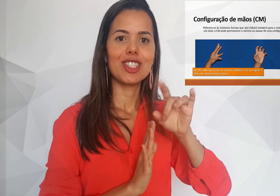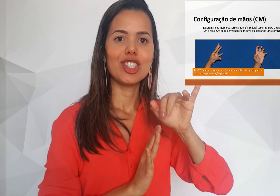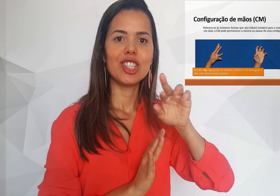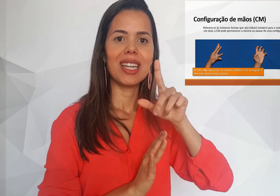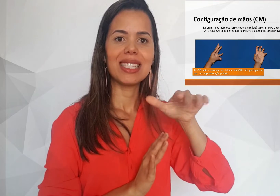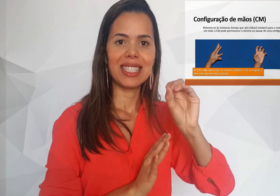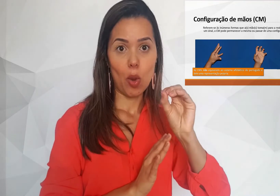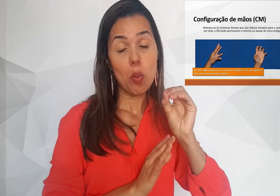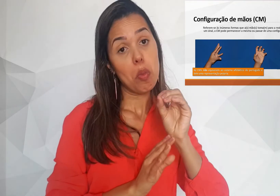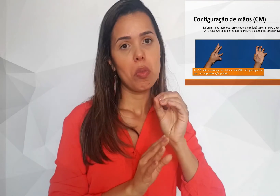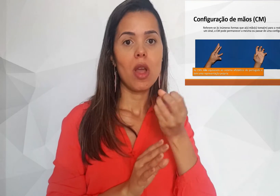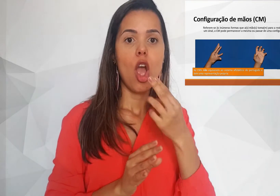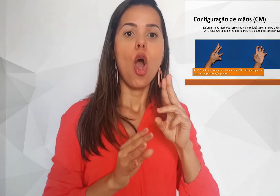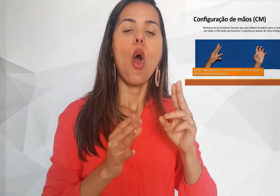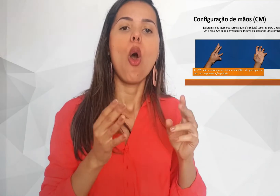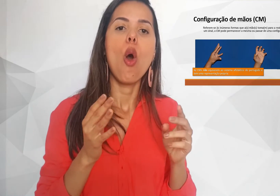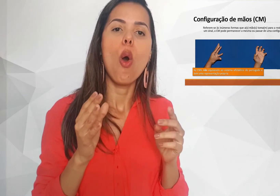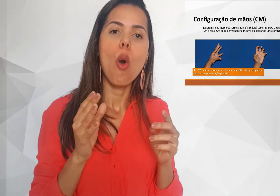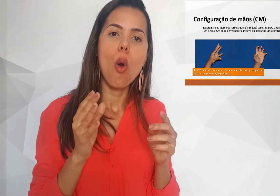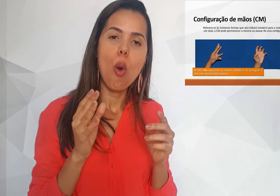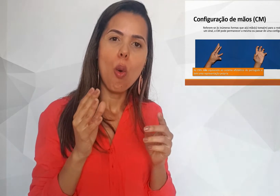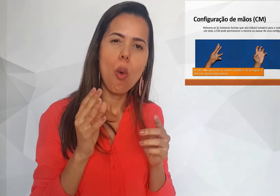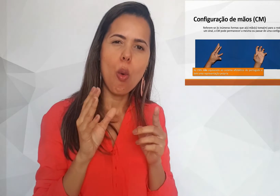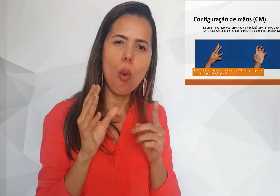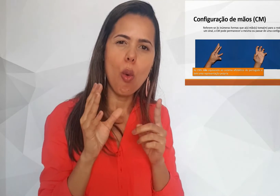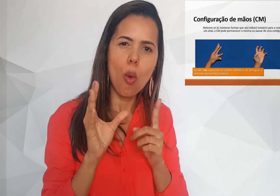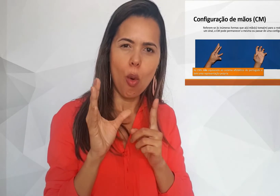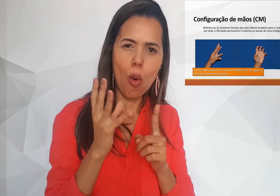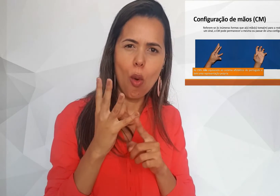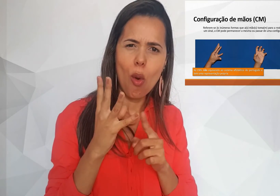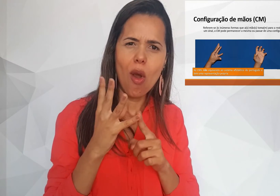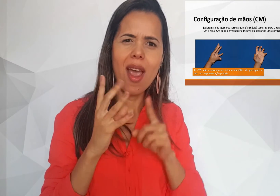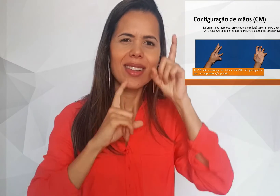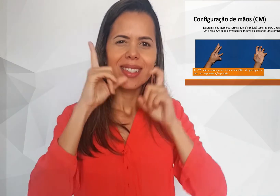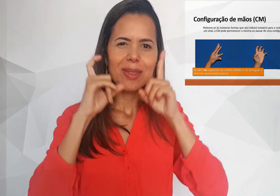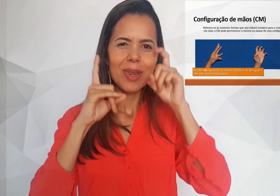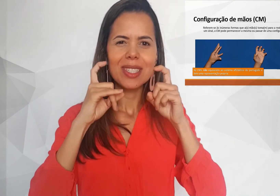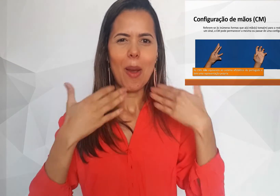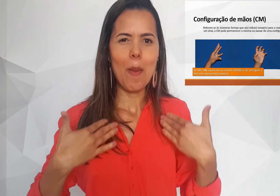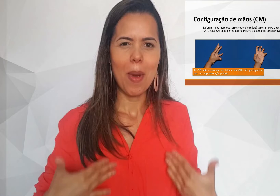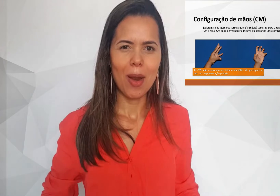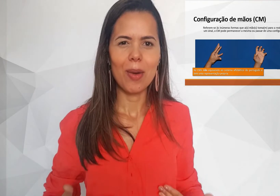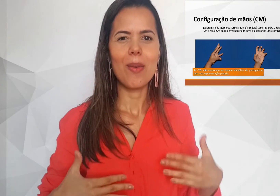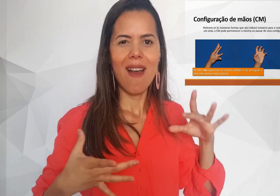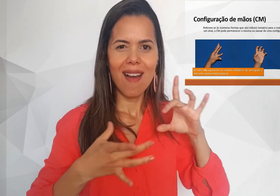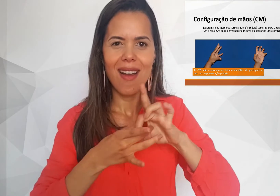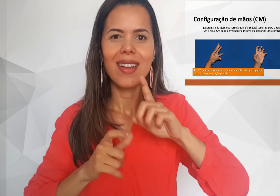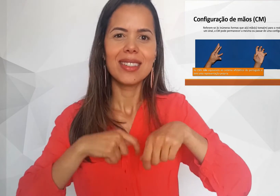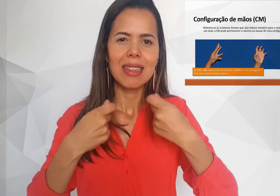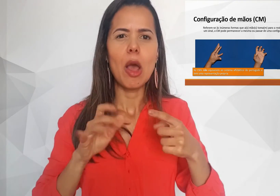esse aspecto, e também expressão facial ou corporal, né, e corporal, ou marcas não